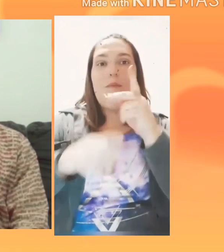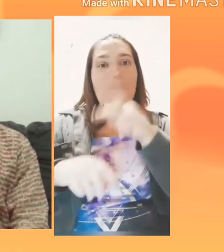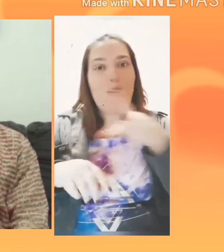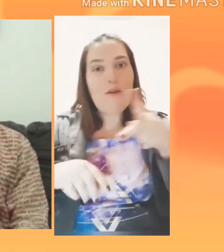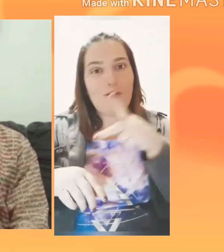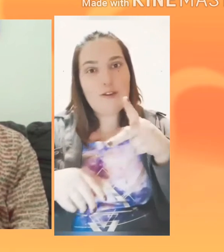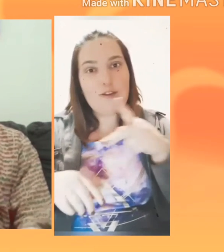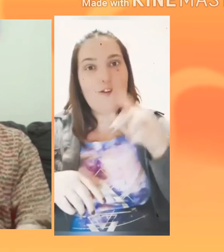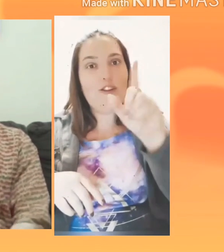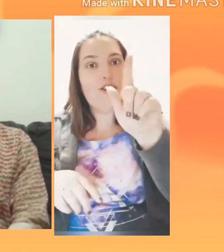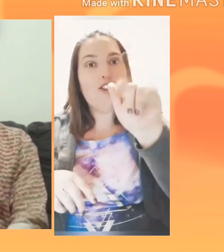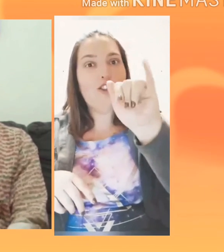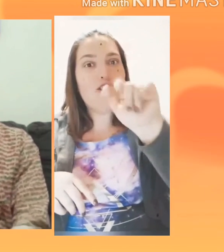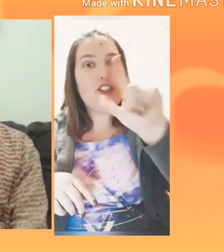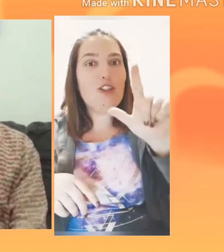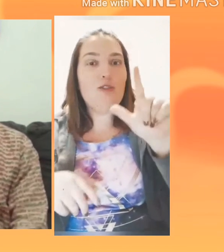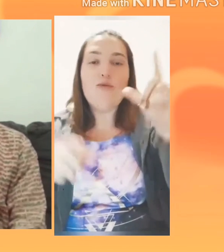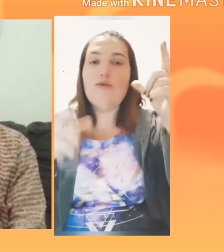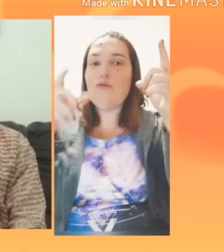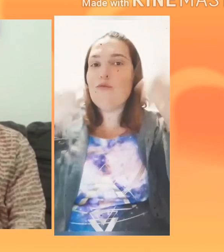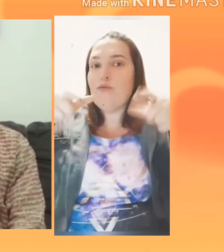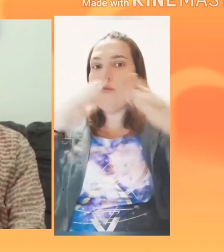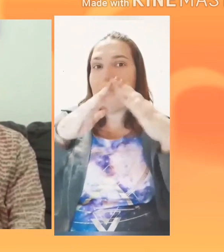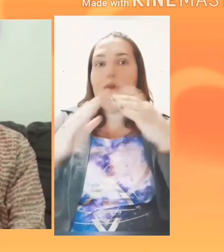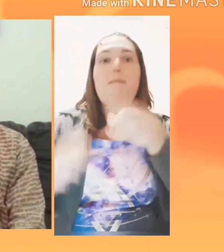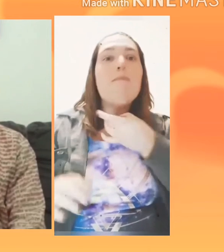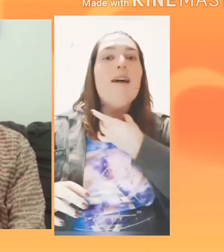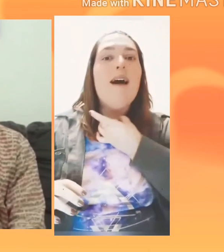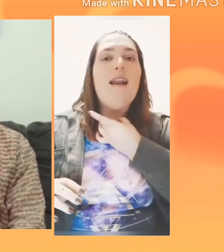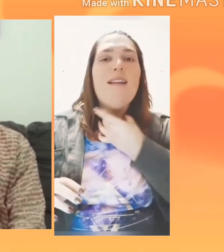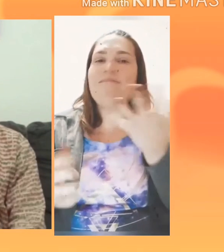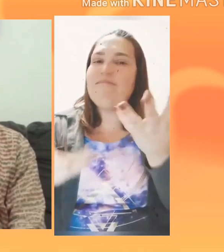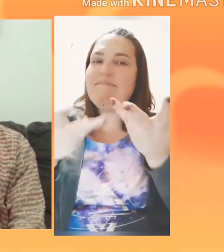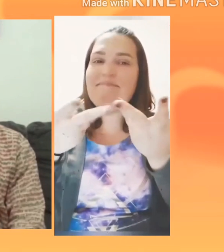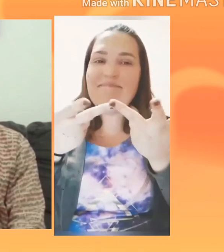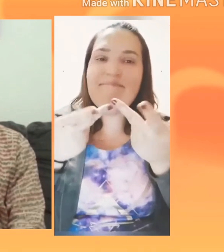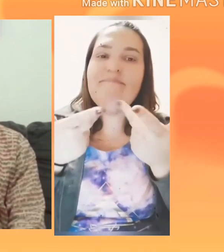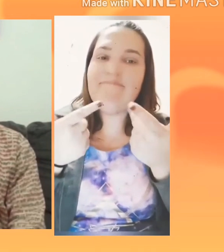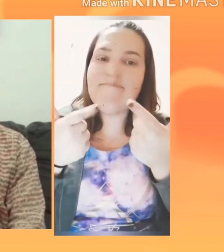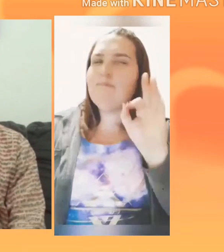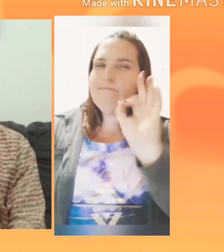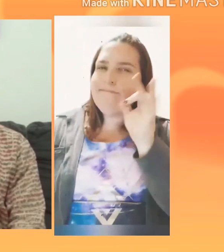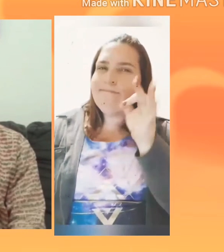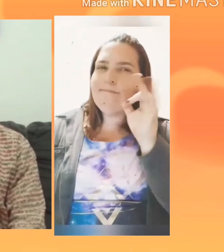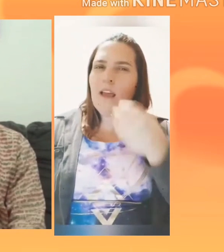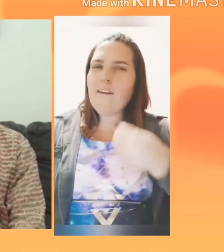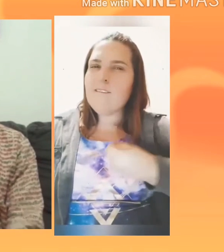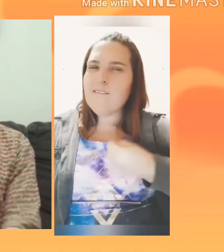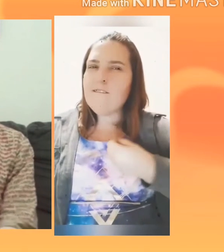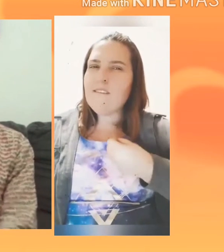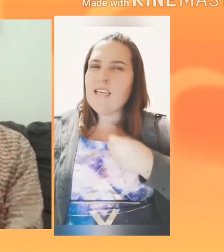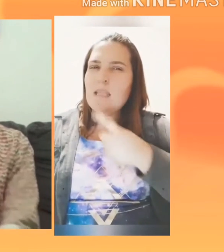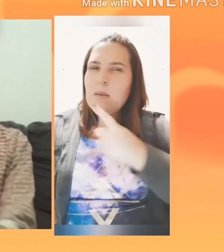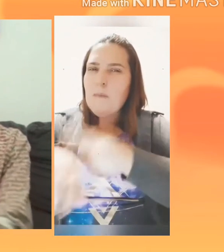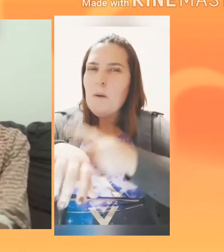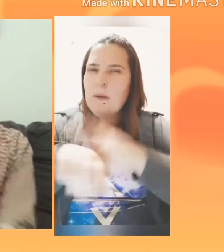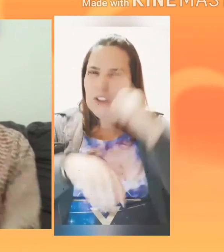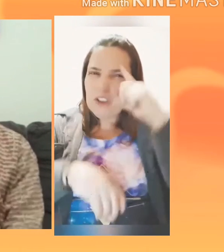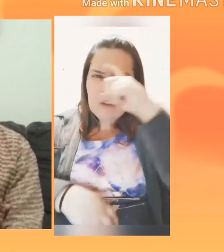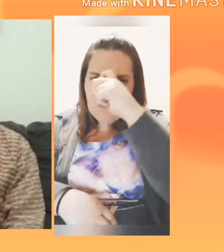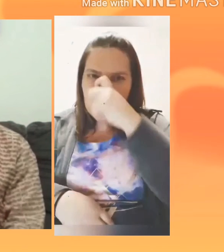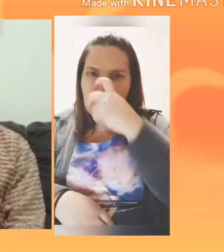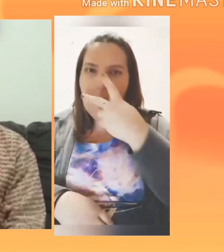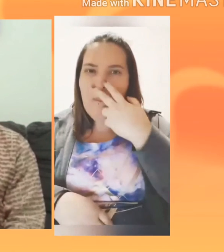Depois eu conheci meu professor, o professor de yoga em Marília, o Gil, que é uma pessoa maravilhosa. Muitas vezes na